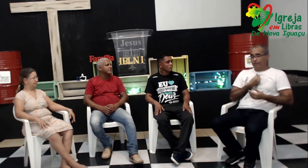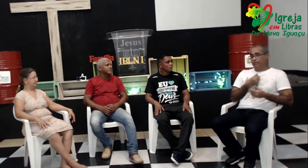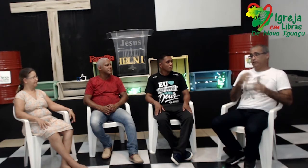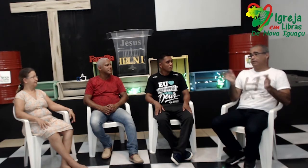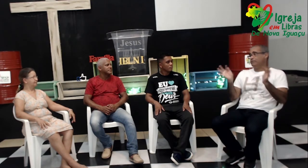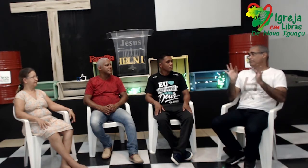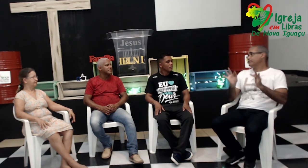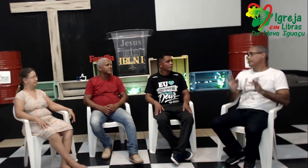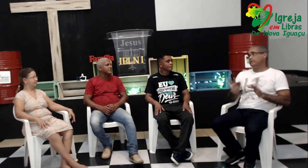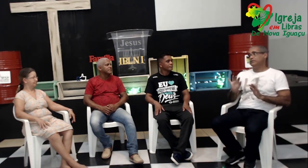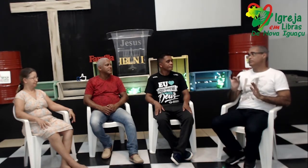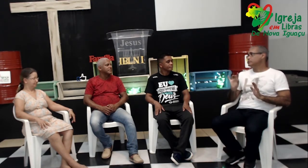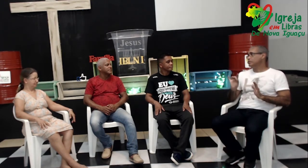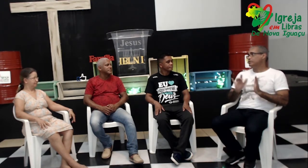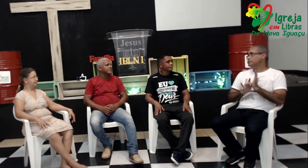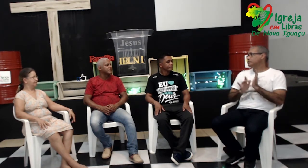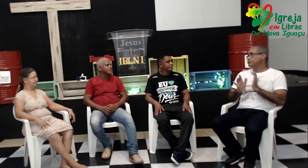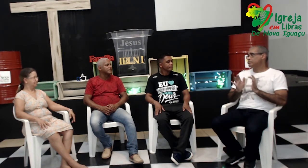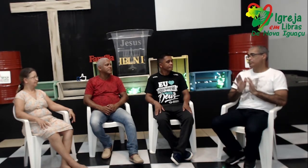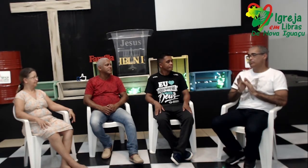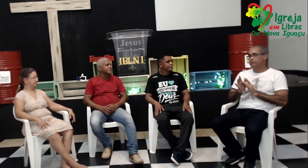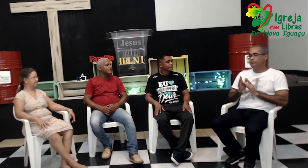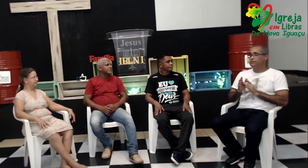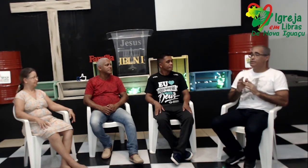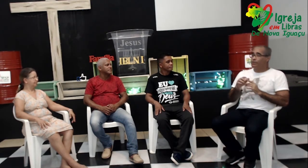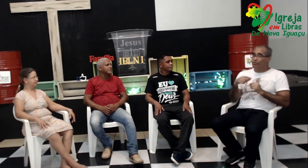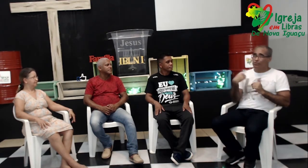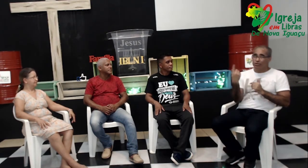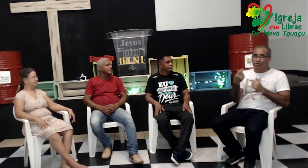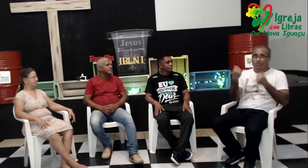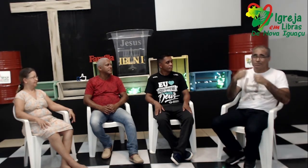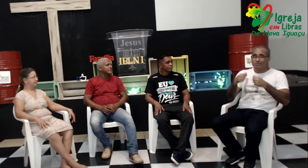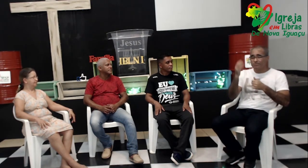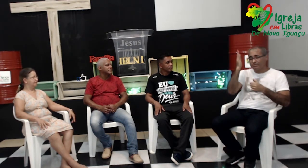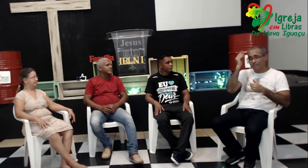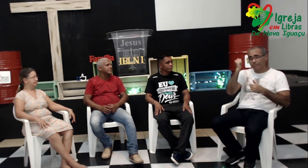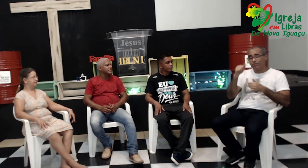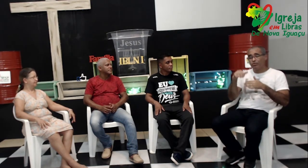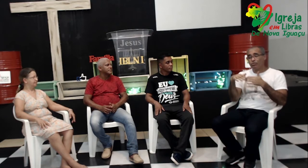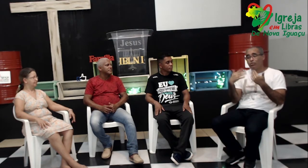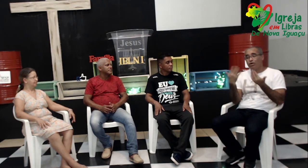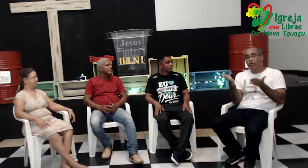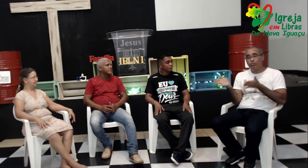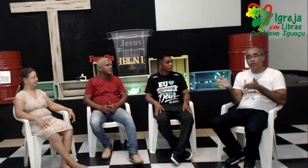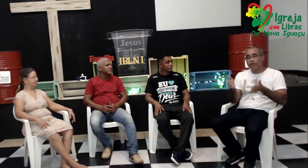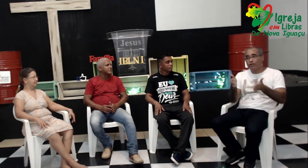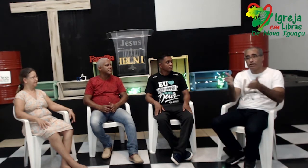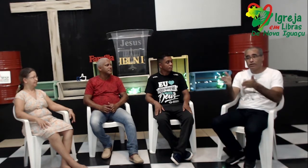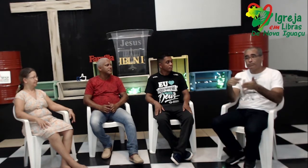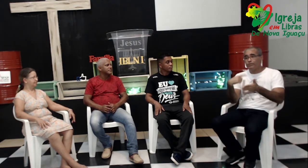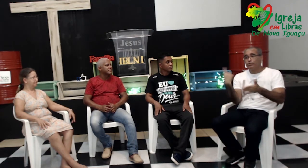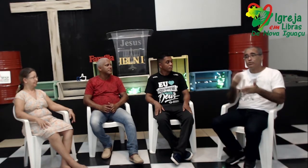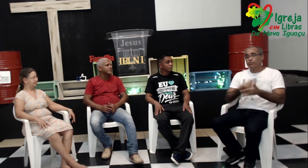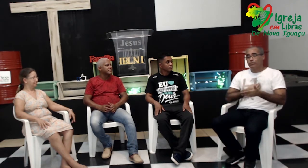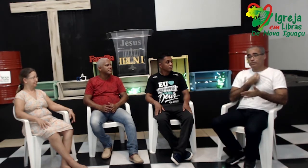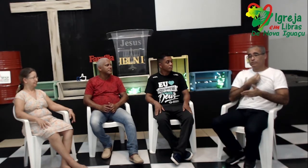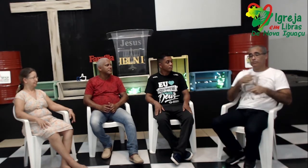nos dar a vida feliz, abundante. E nós precisamos saber qual o